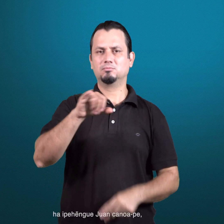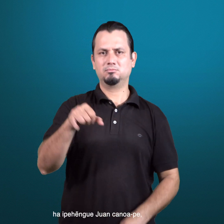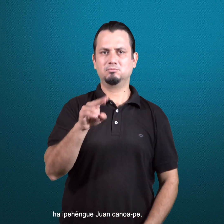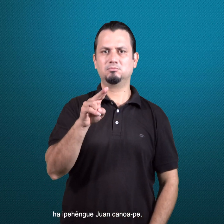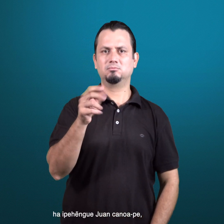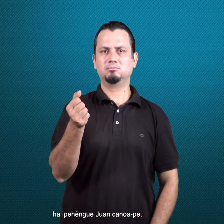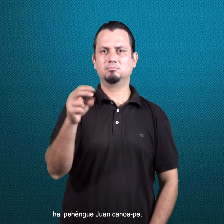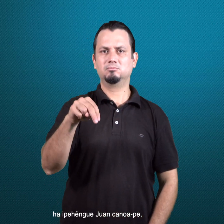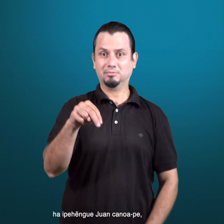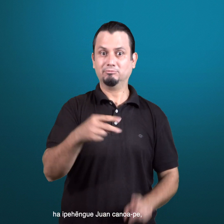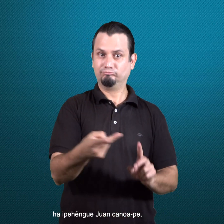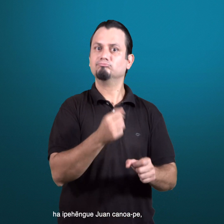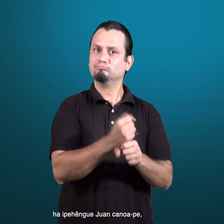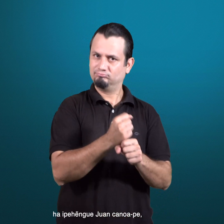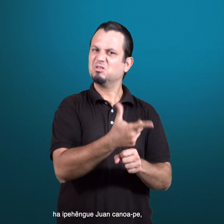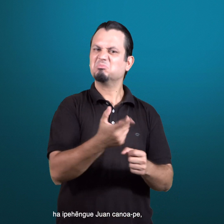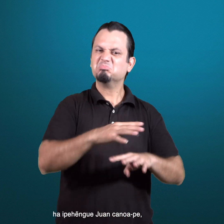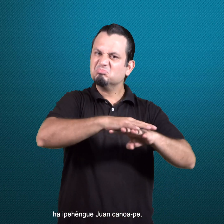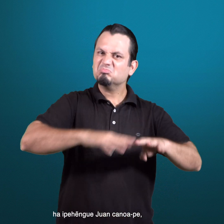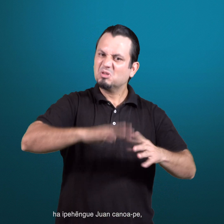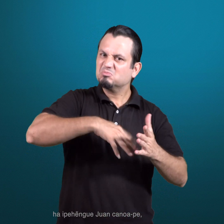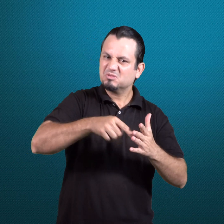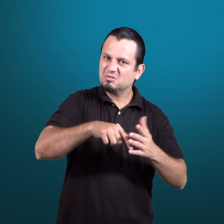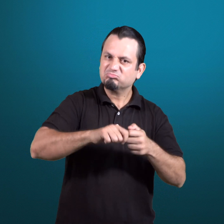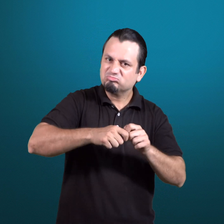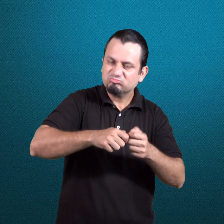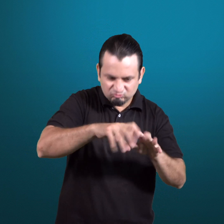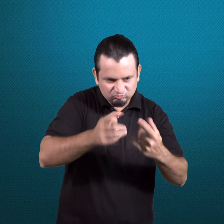Ha ipehengue Juan canoape.